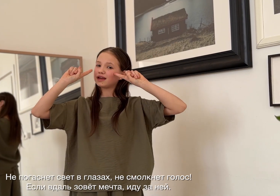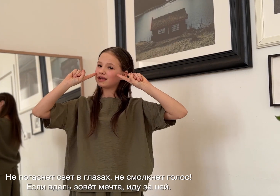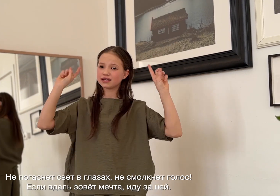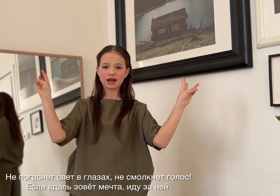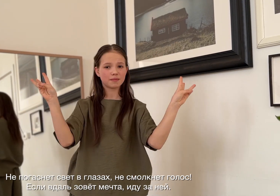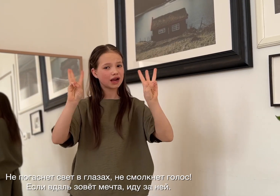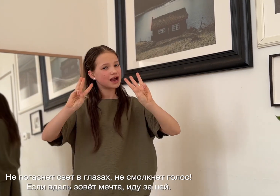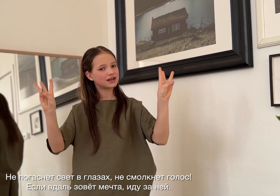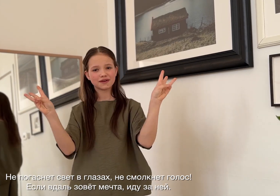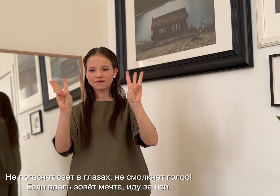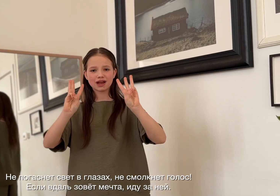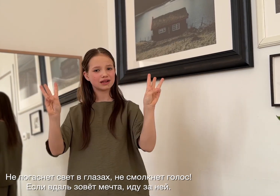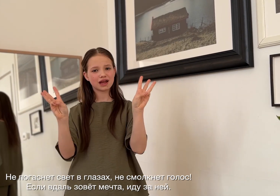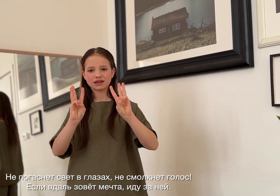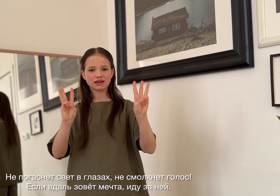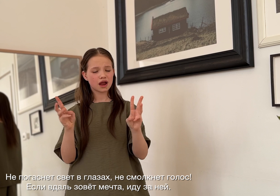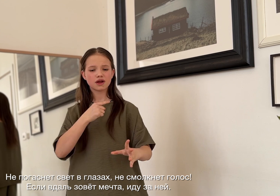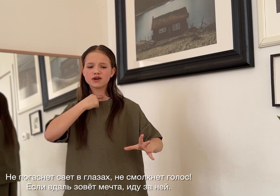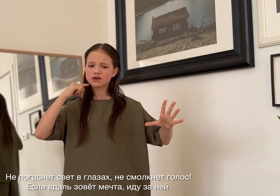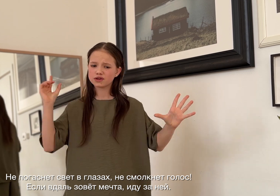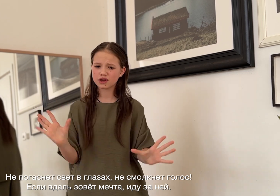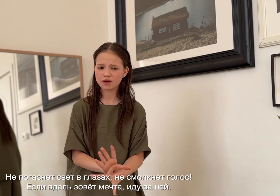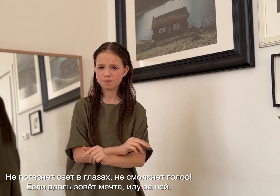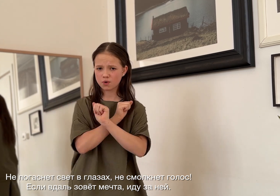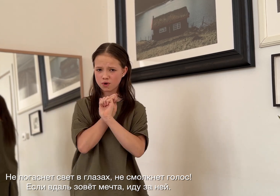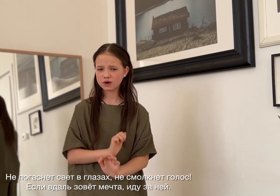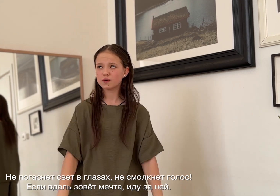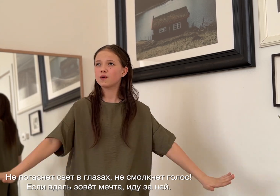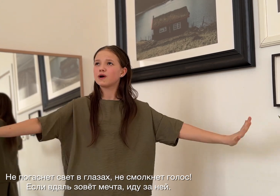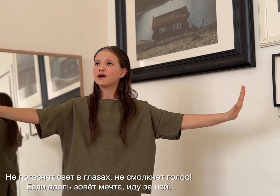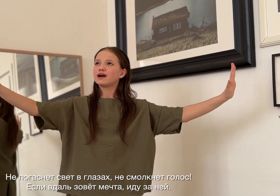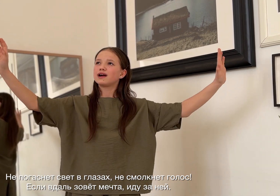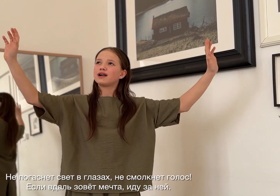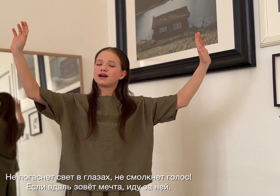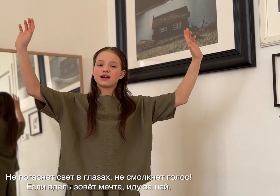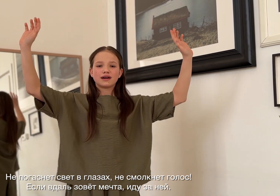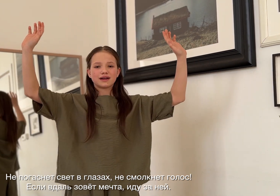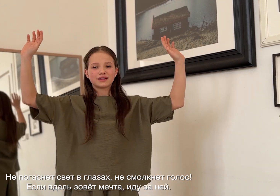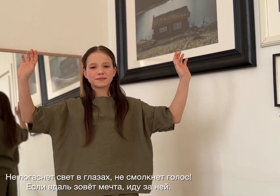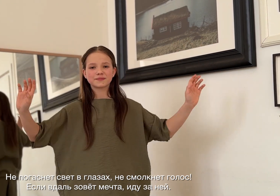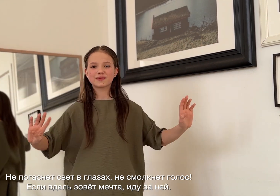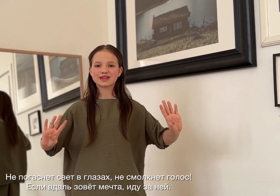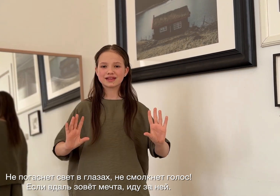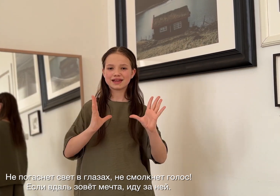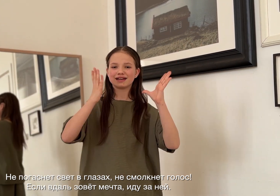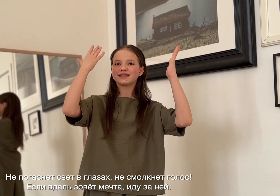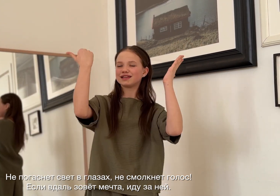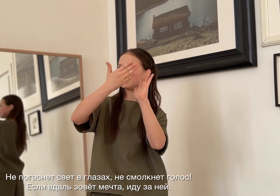огней. Не погаснет свет в глазах, не смолкнет голос. Если